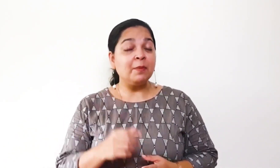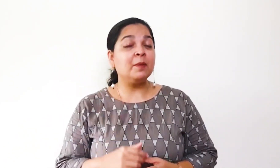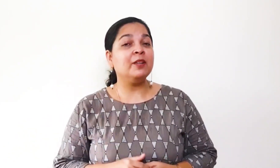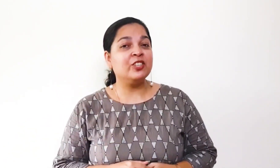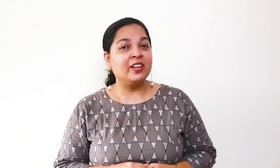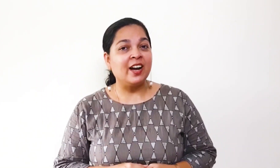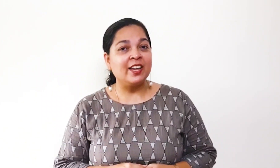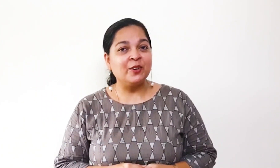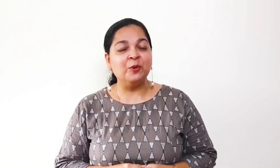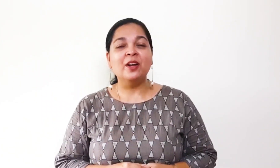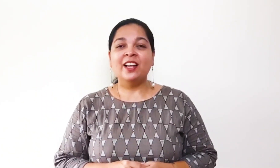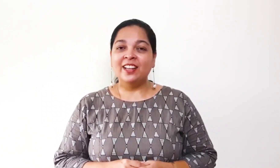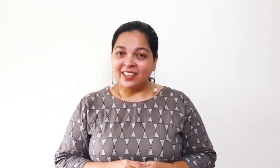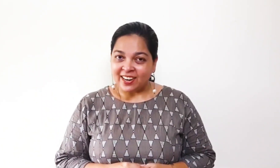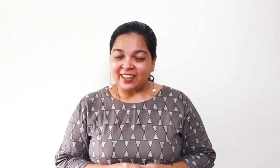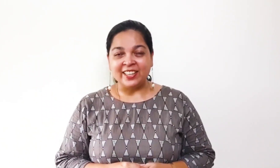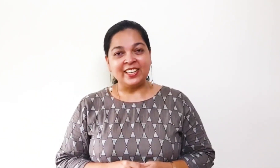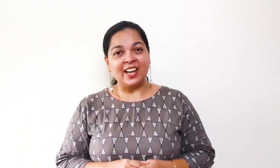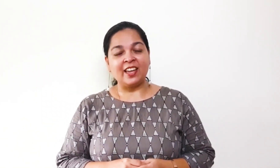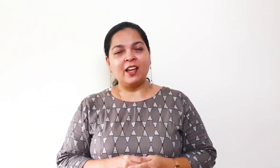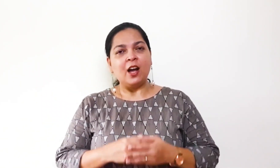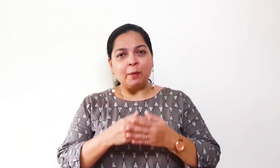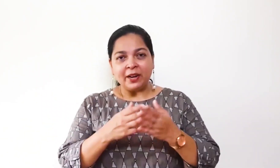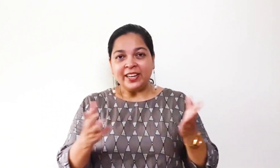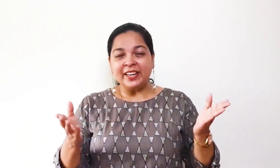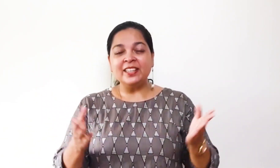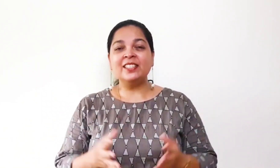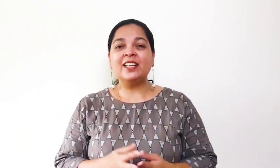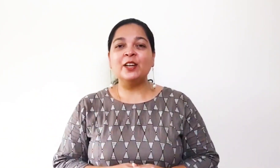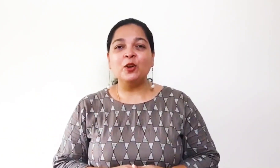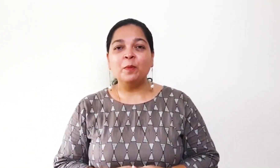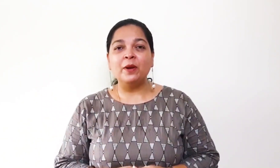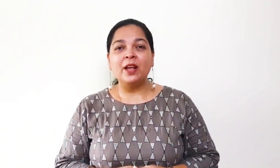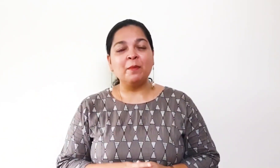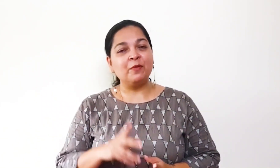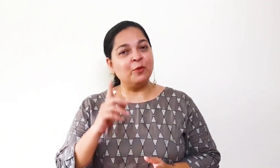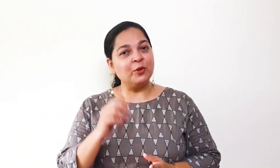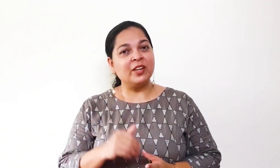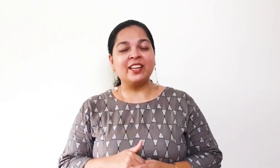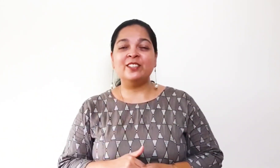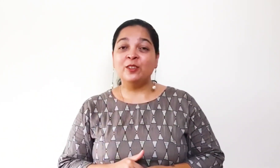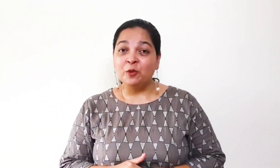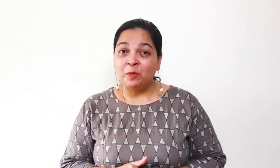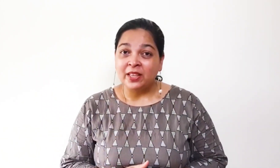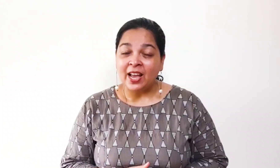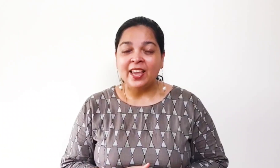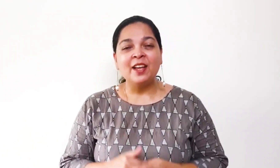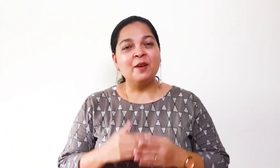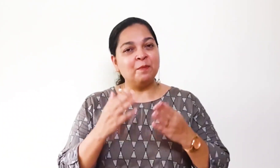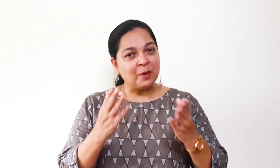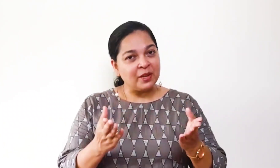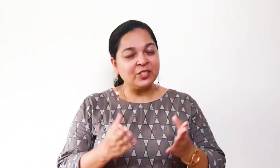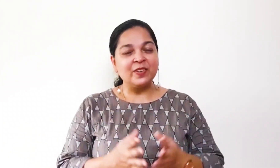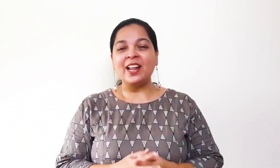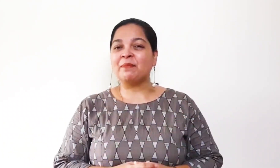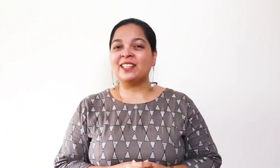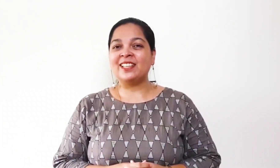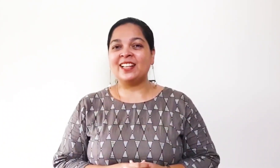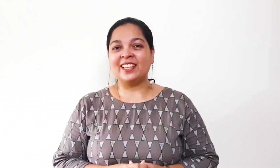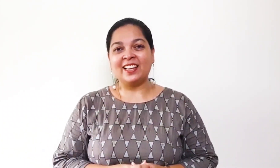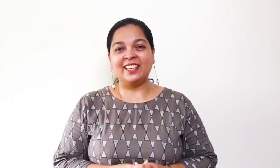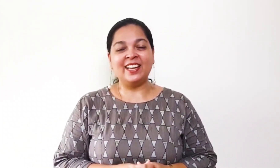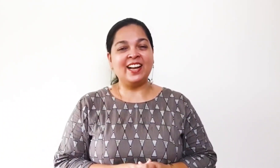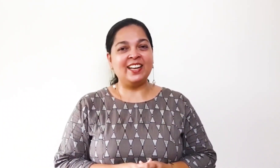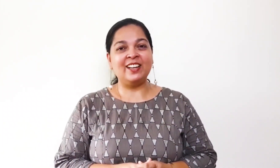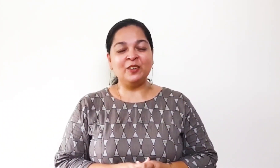तो आपने अपनी चंगाई को ग्रहण किया है। हमारे डिटेल स्क्रीन के ऊपर है, हमें फोन करके जरूर बताएं परमेश्वर ने आपके